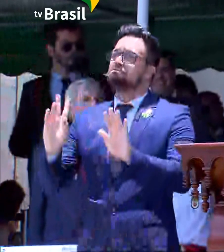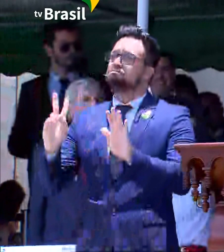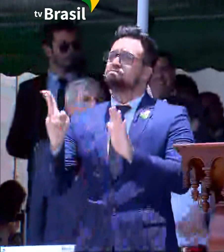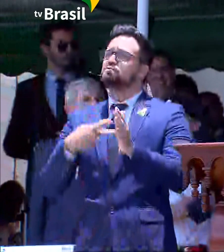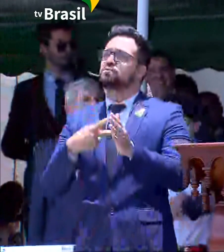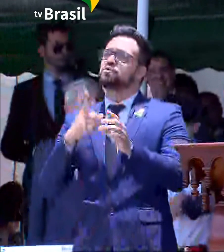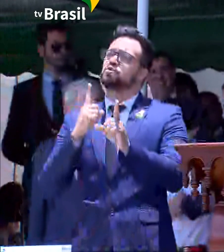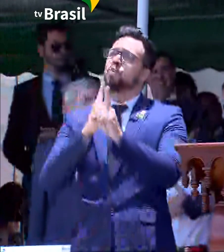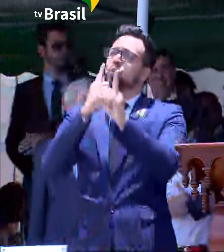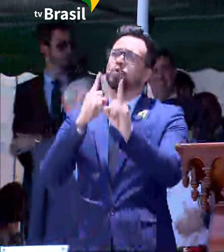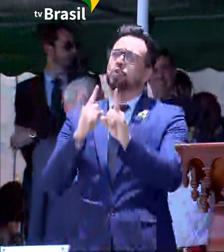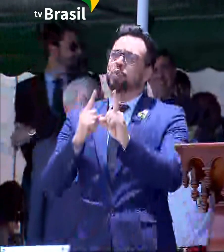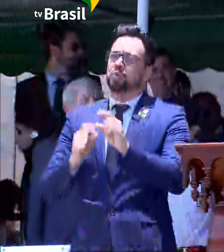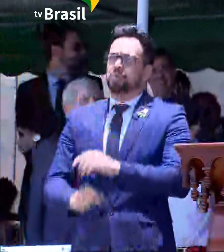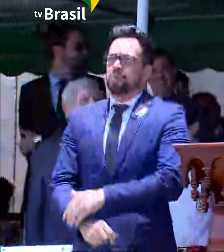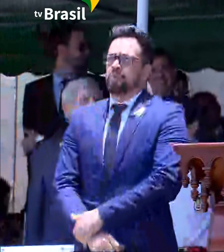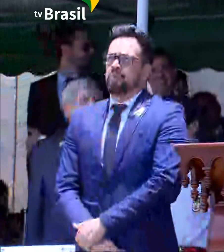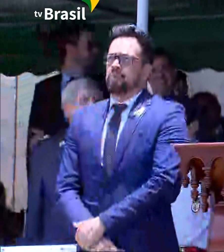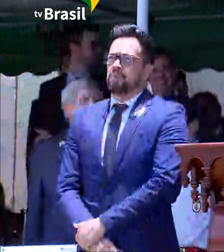encontrei-me